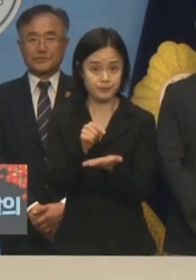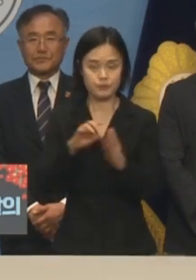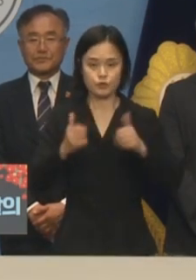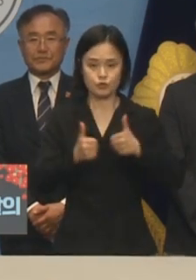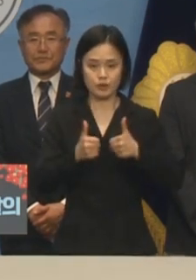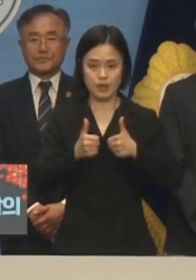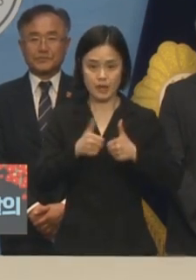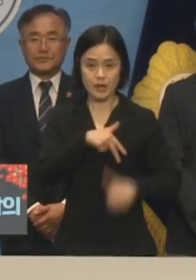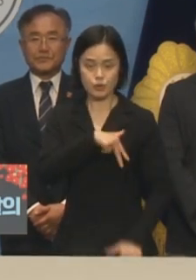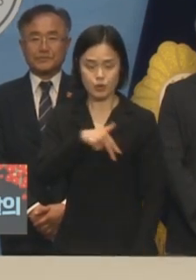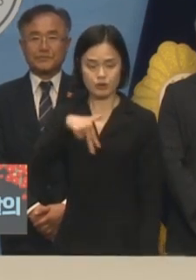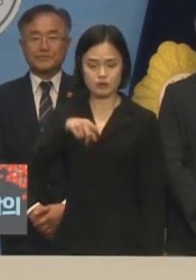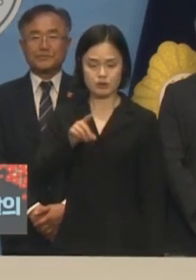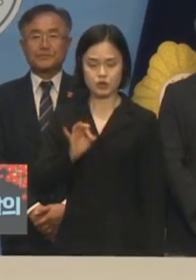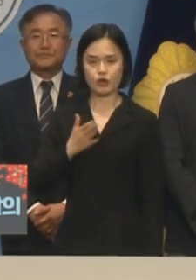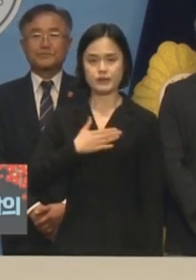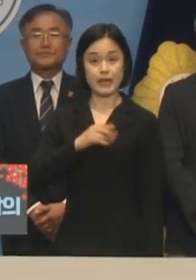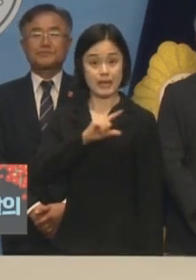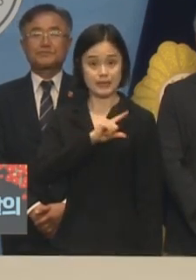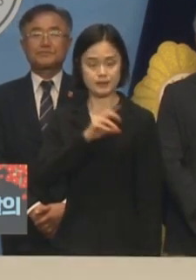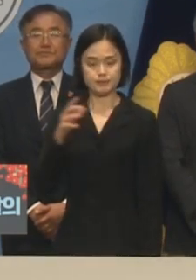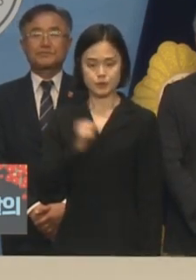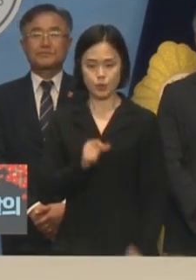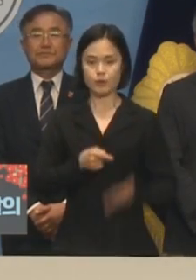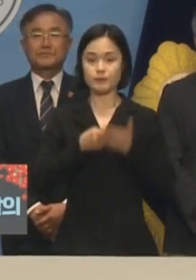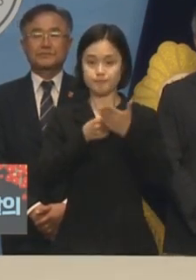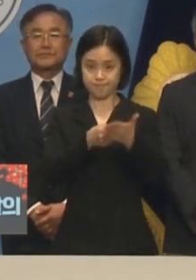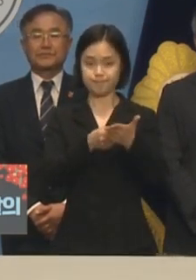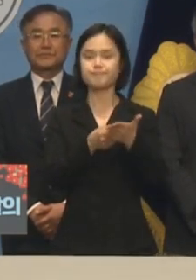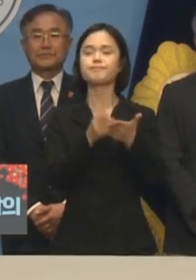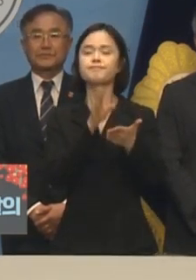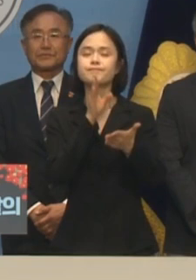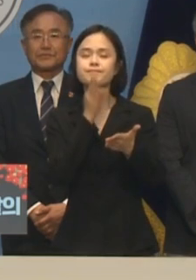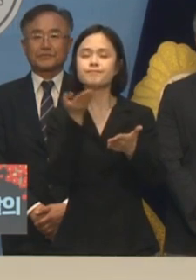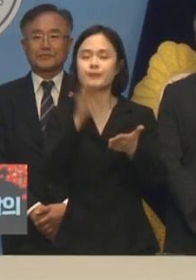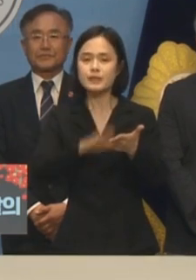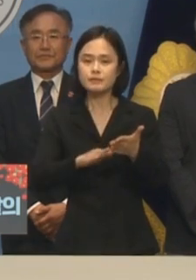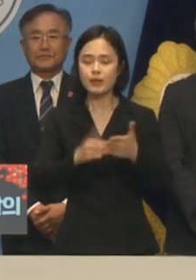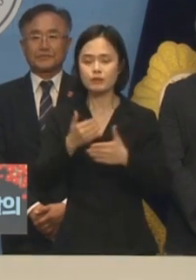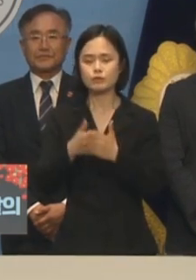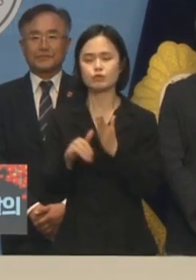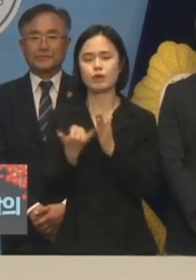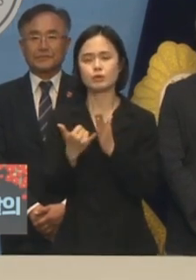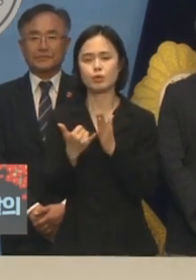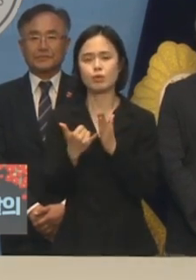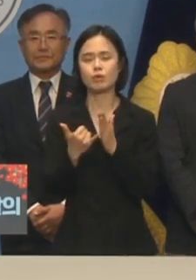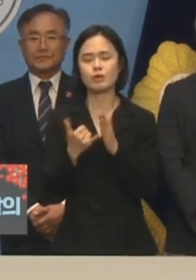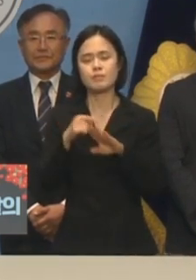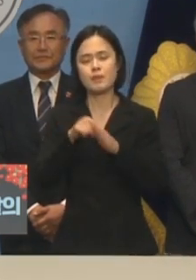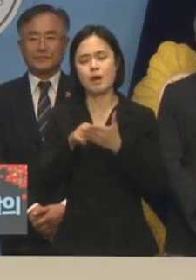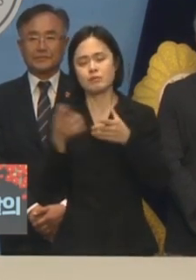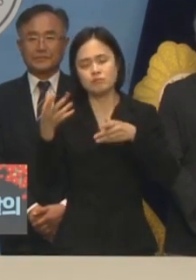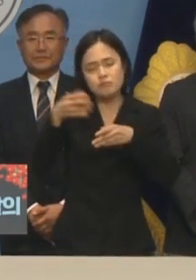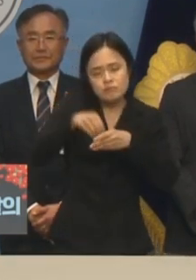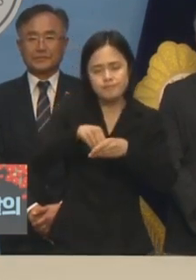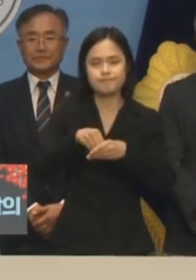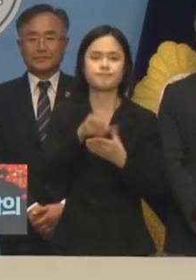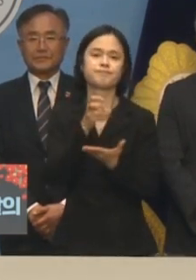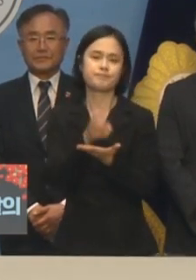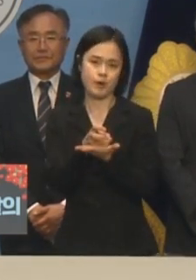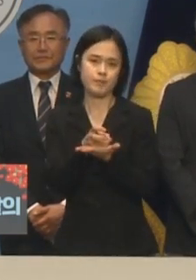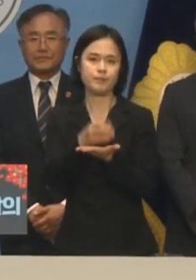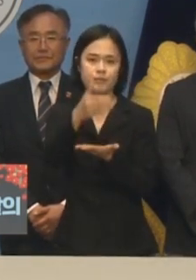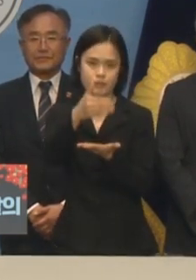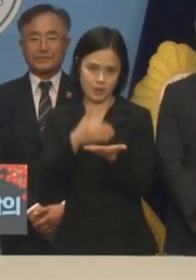정춘생의 이름으로 발의하지만 희생자 유가족들의 목소리가 담긴 법안입니다. 이 자리를 빌어